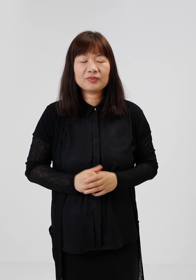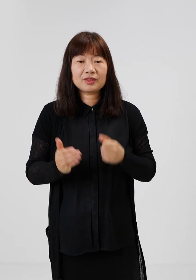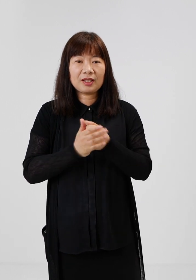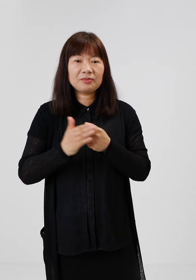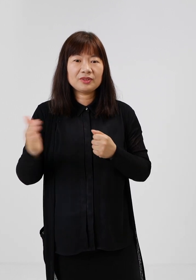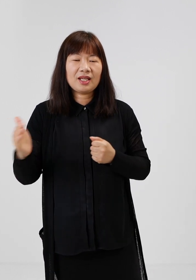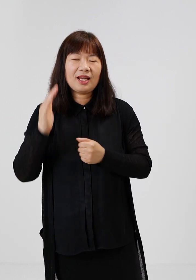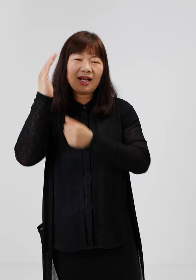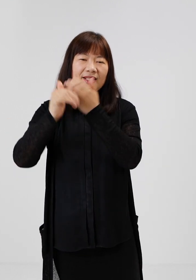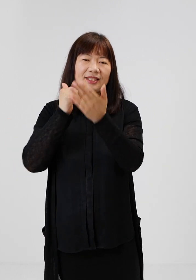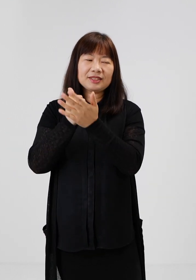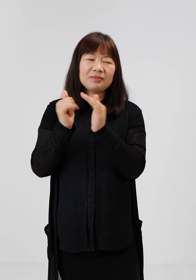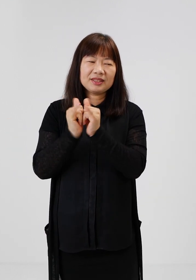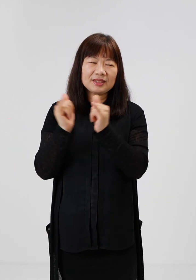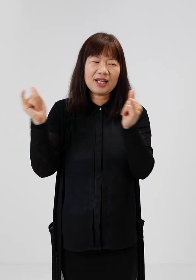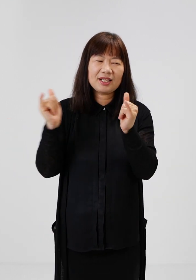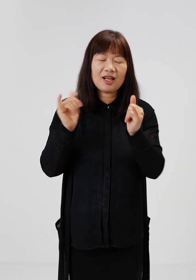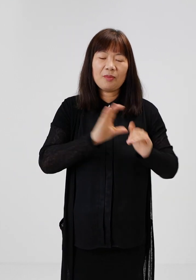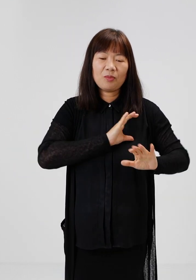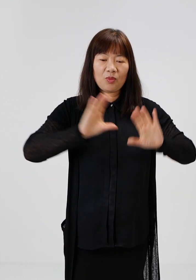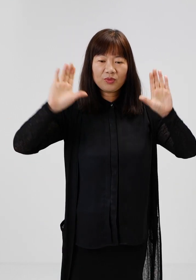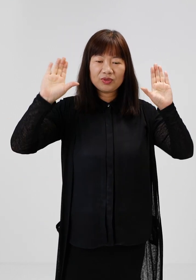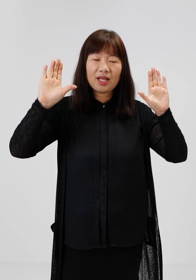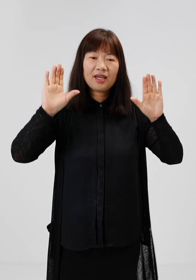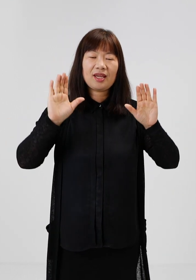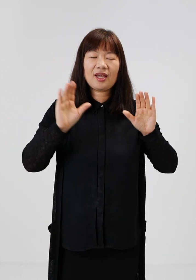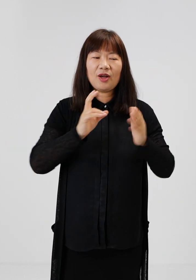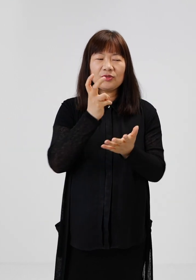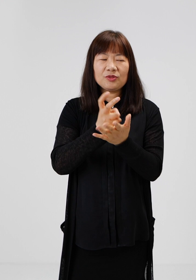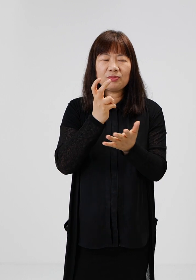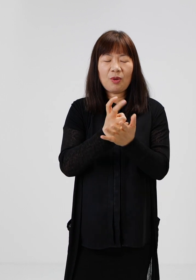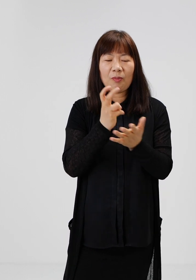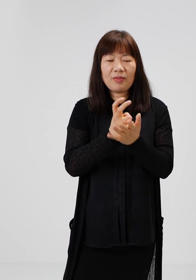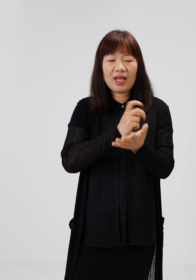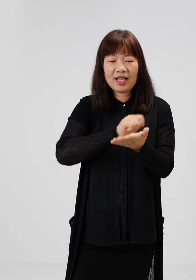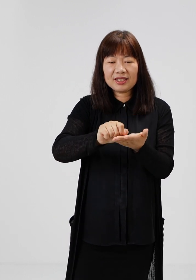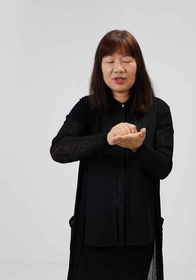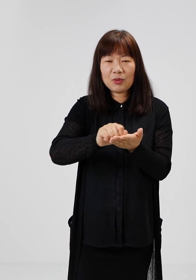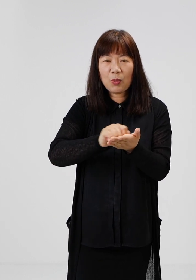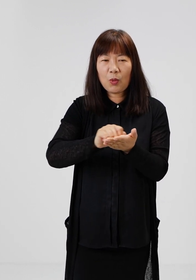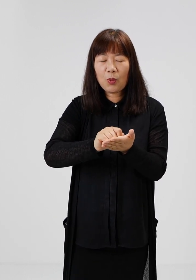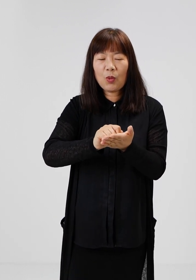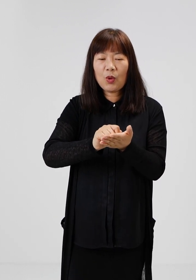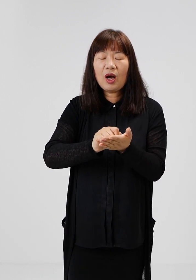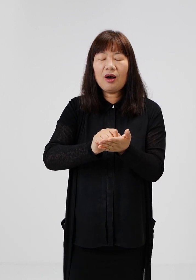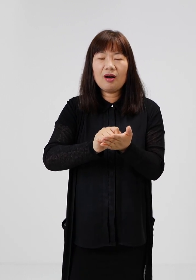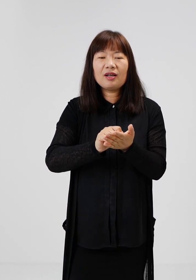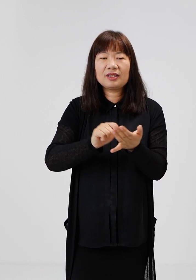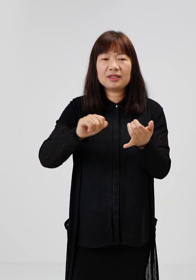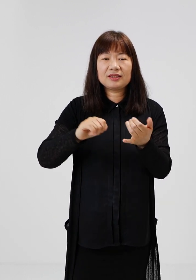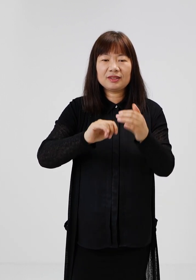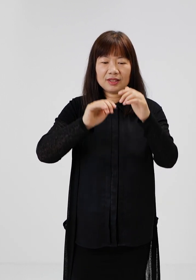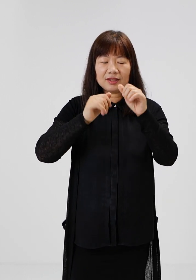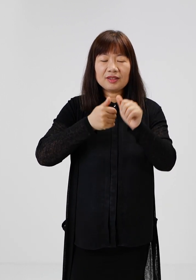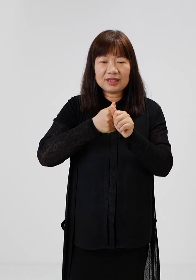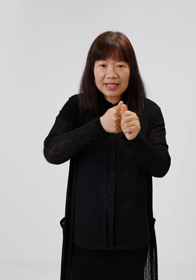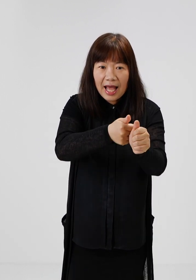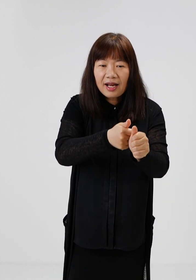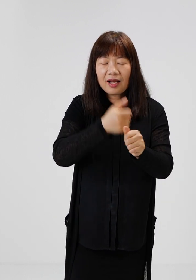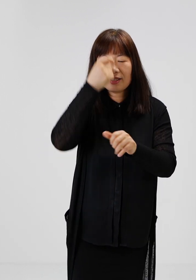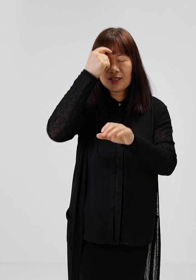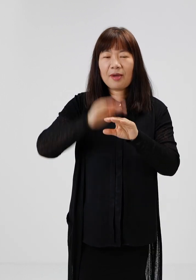그래서 하나님의 사람 모세가 율법에 기록한 대로 예배를 드리는데, 두